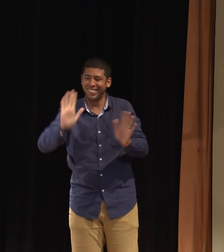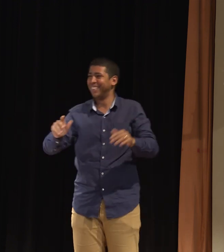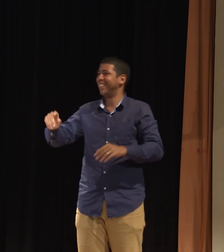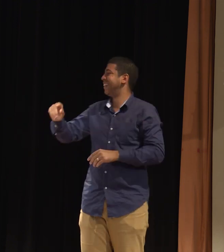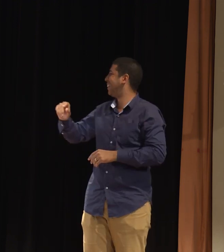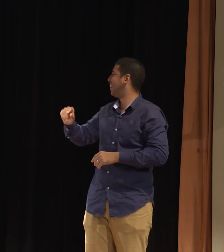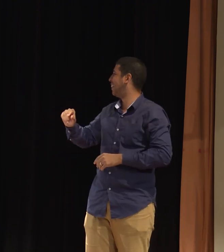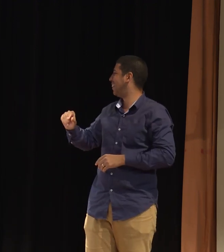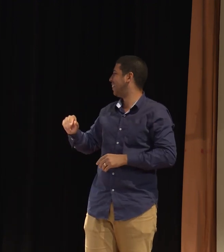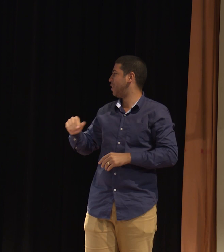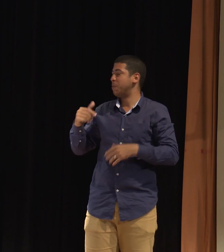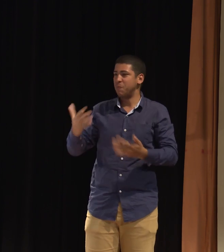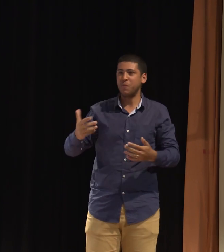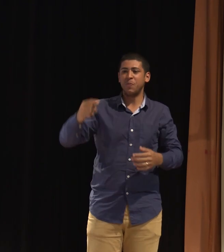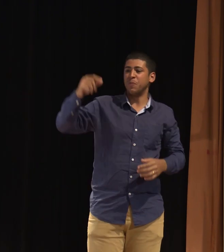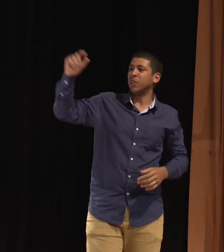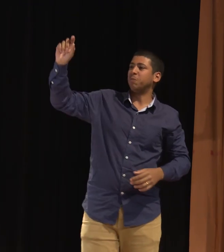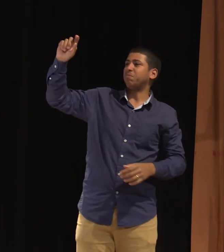Se vocês quiserem ver mais, vão até o Museu do Amanhã.